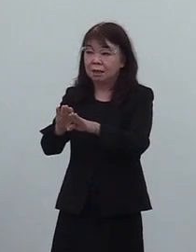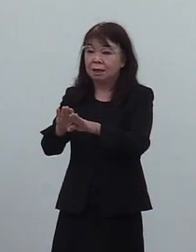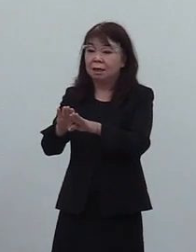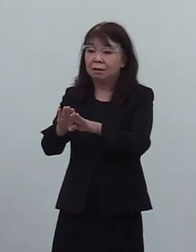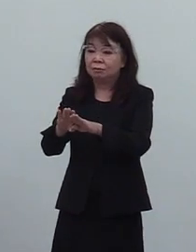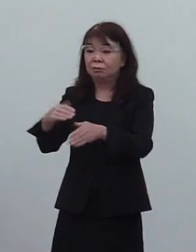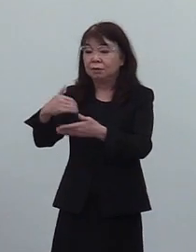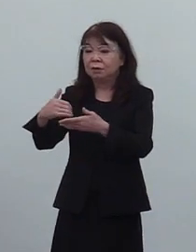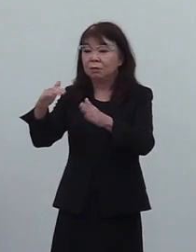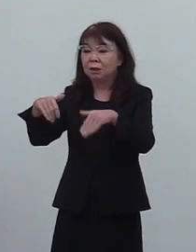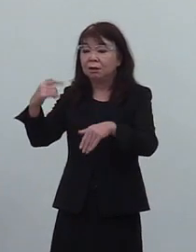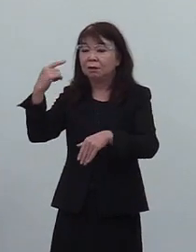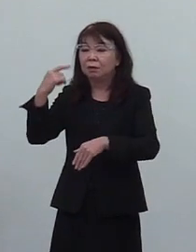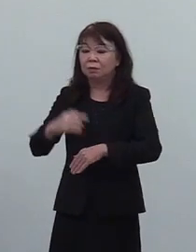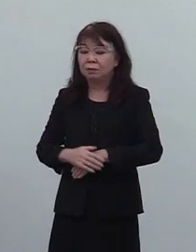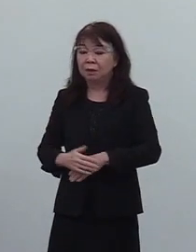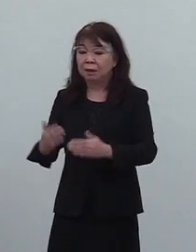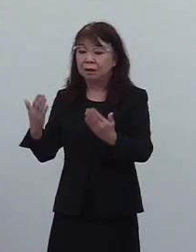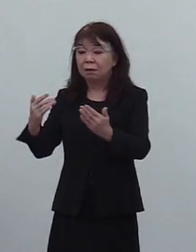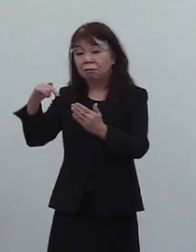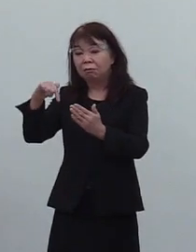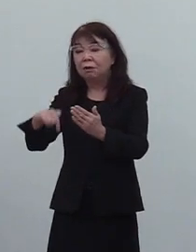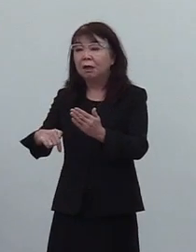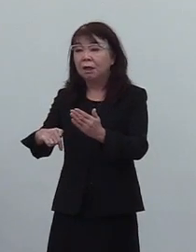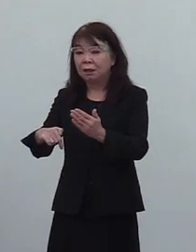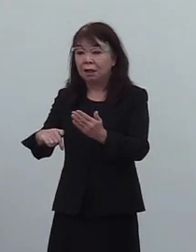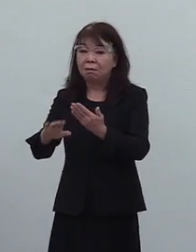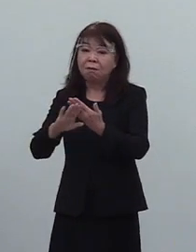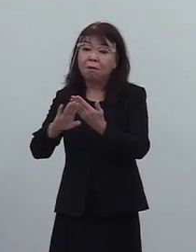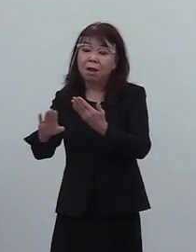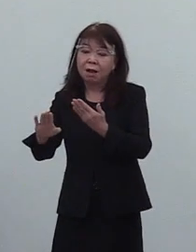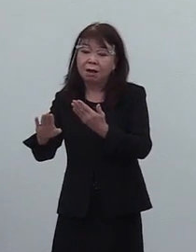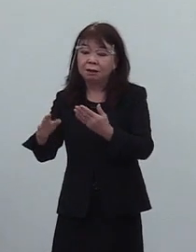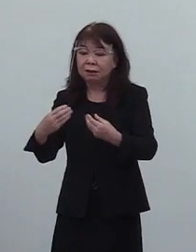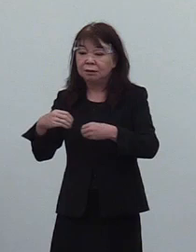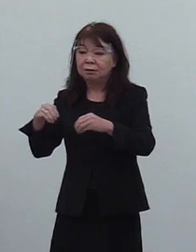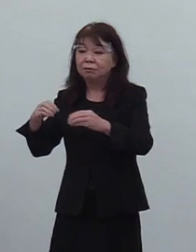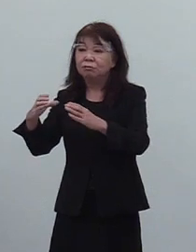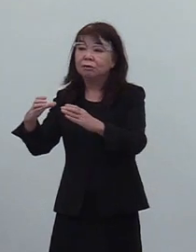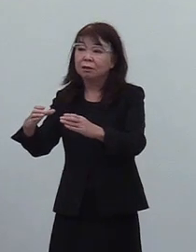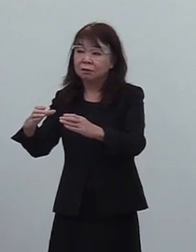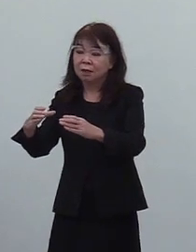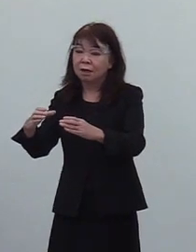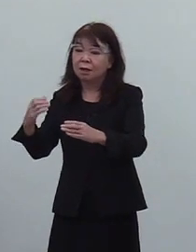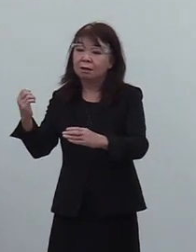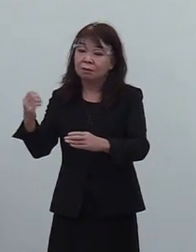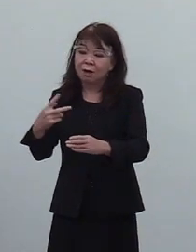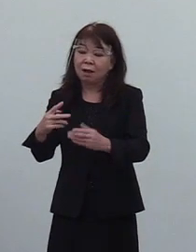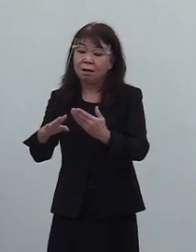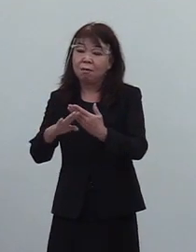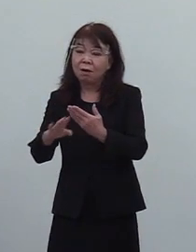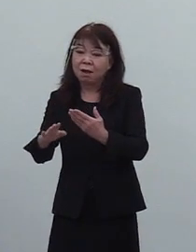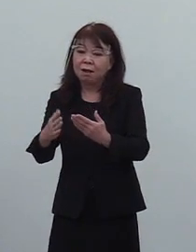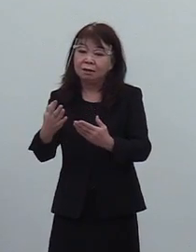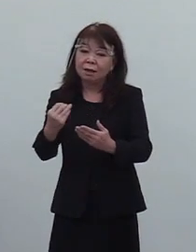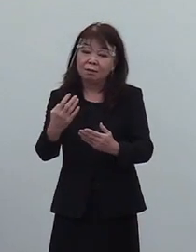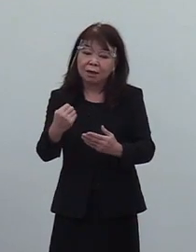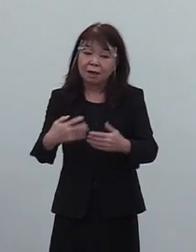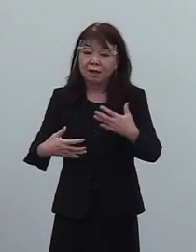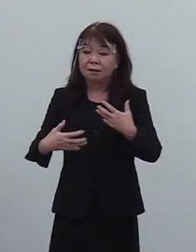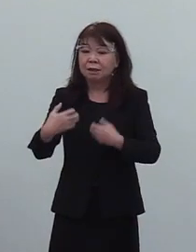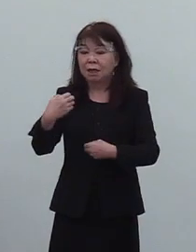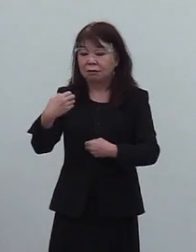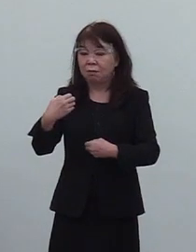ただいたと思うんですけれども、はい、この学校内で、例えば他にそのクラスターだったりとか、何名かそのまとまって生徒さんが、